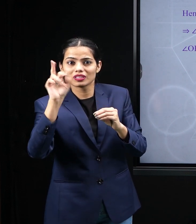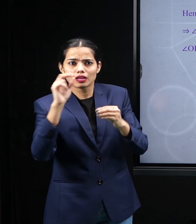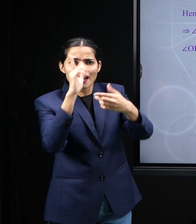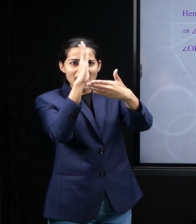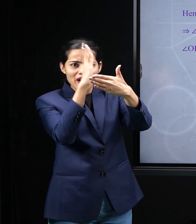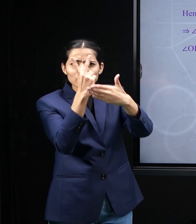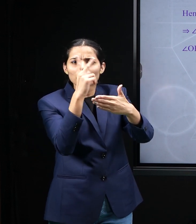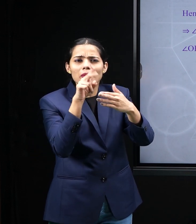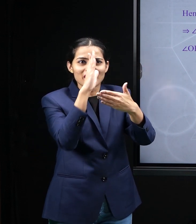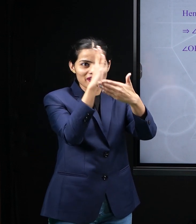180 డిగ్రీలు.